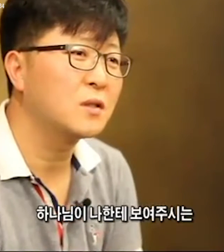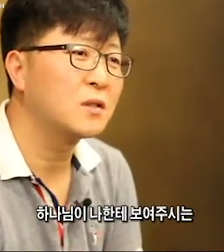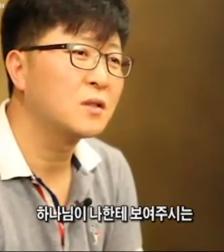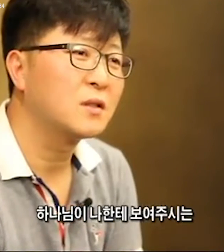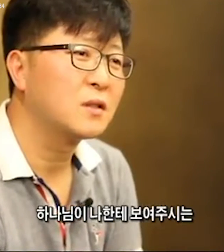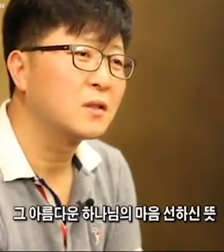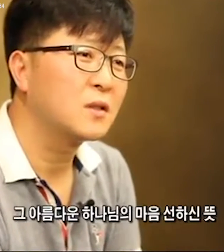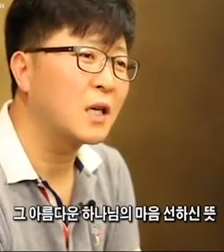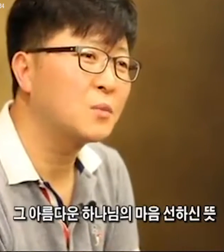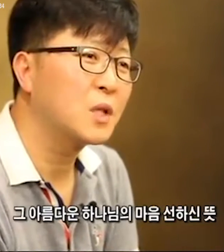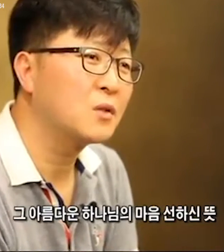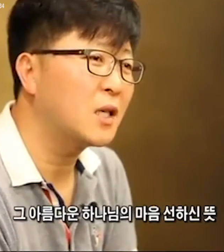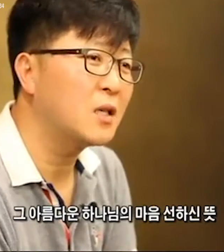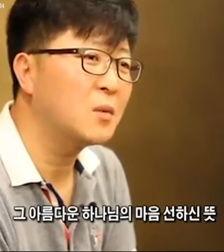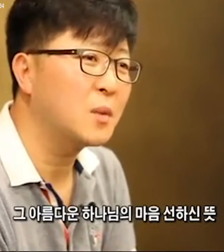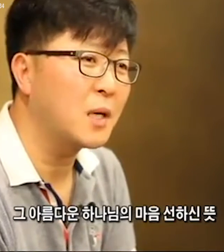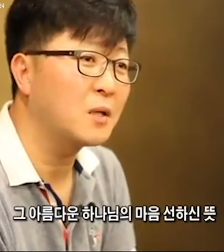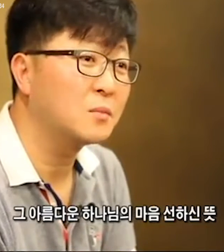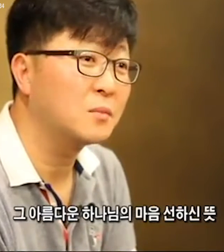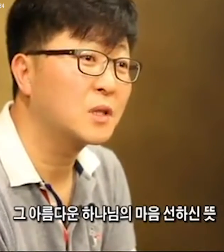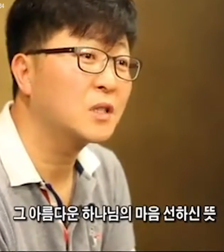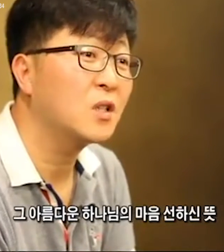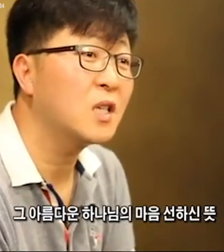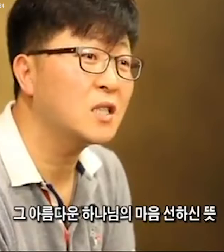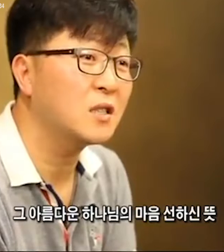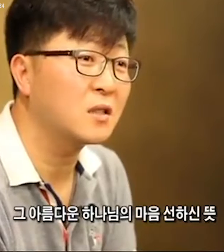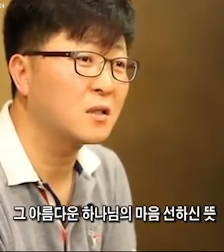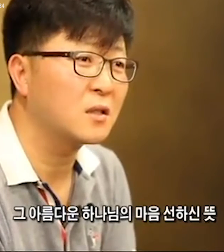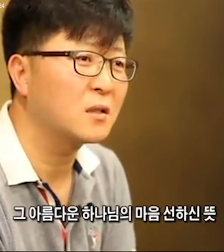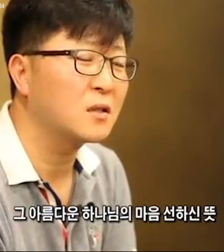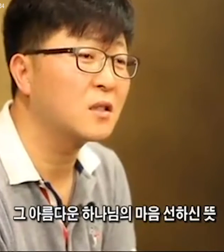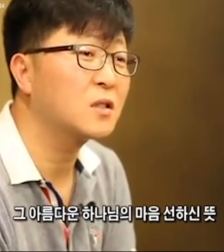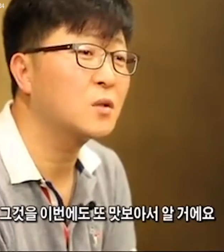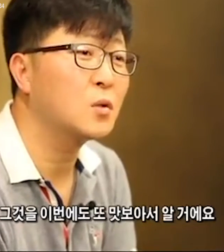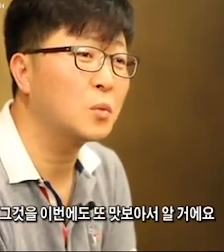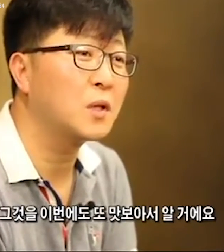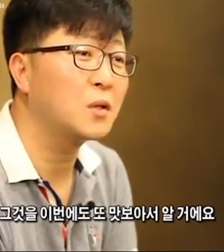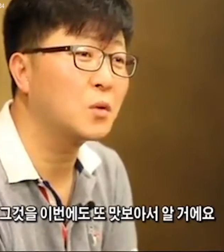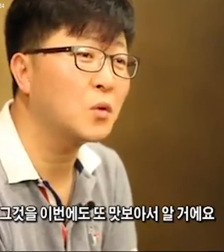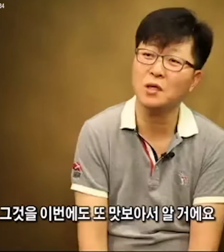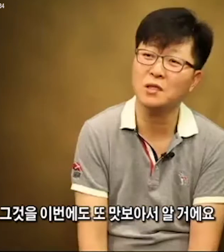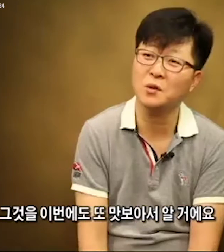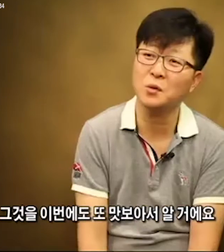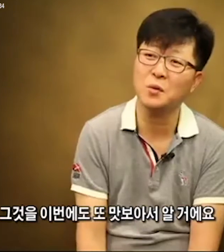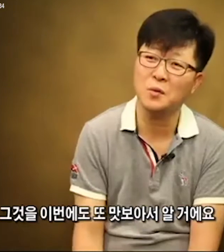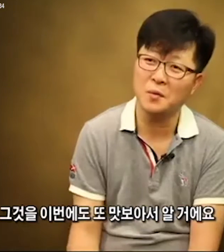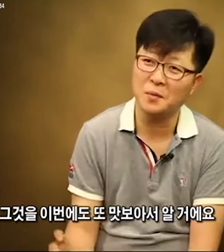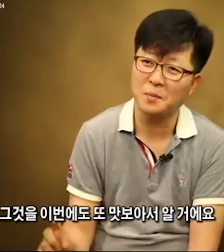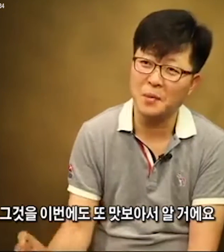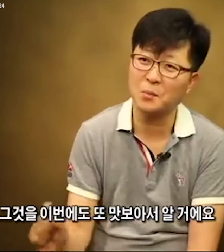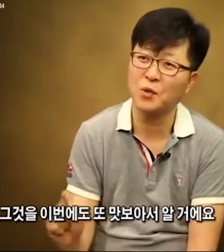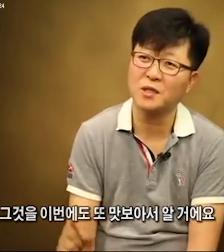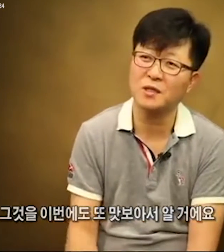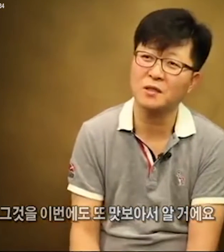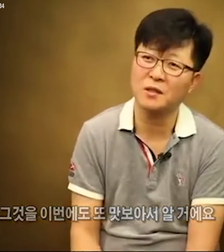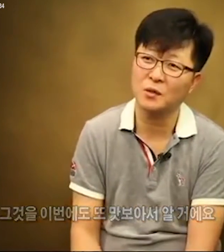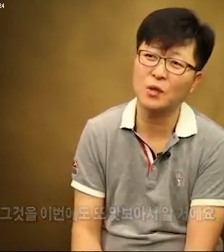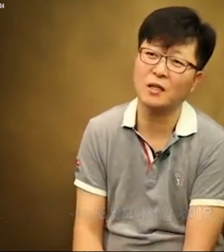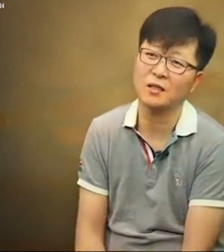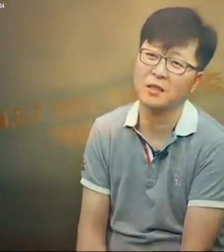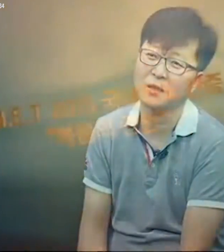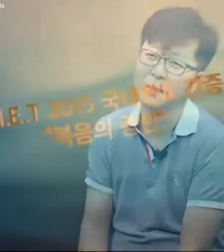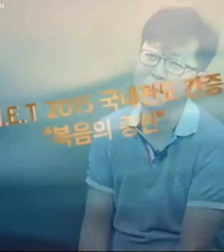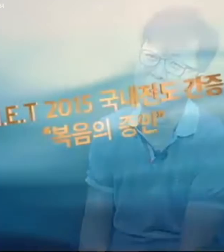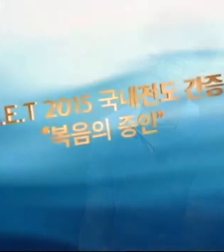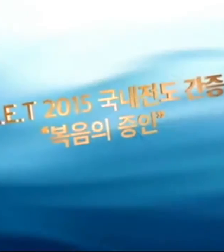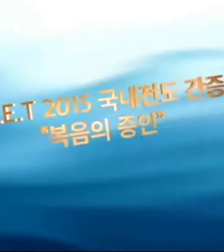보여주시는 그 아름다운 하나님의 마음, 그 선하신 뜻, 그것을 이번에도 똑같이 또 맛보아서